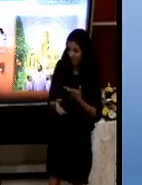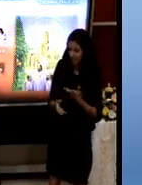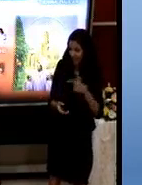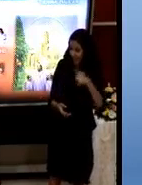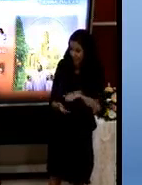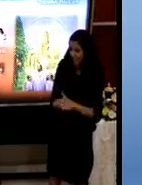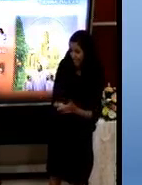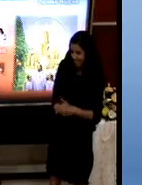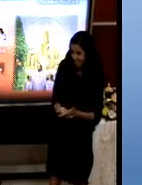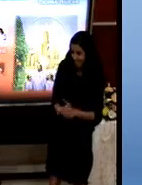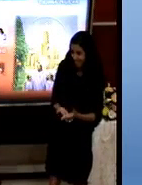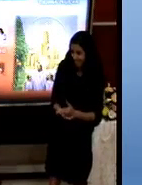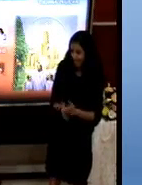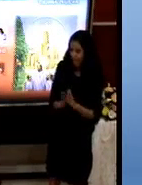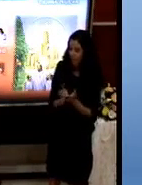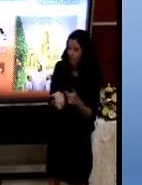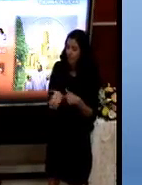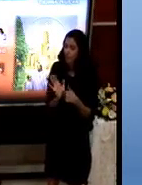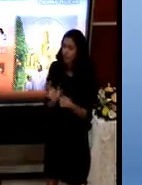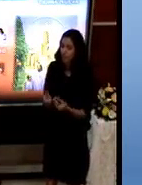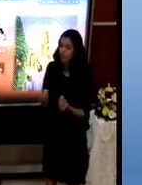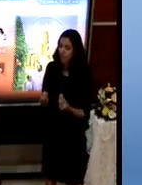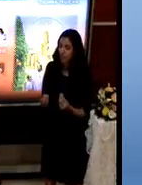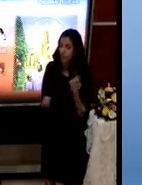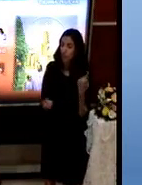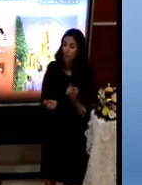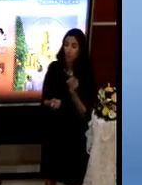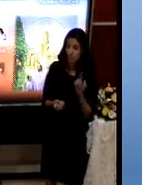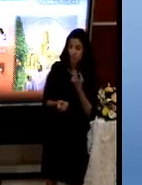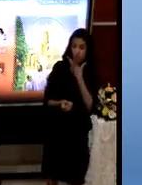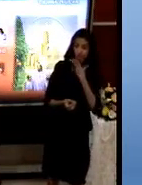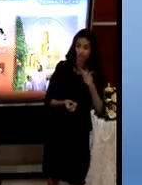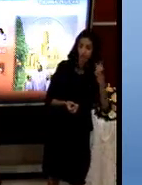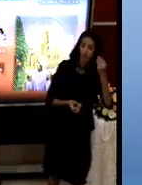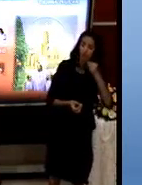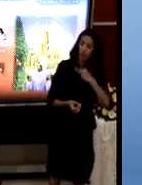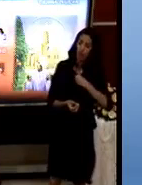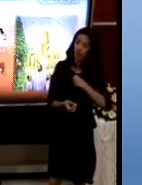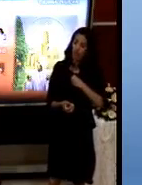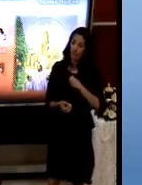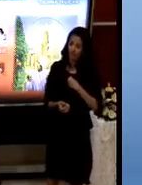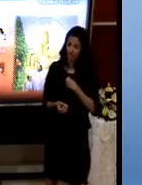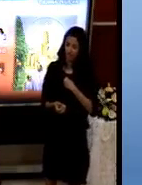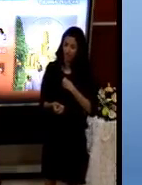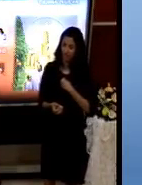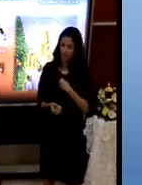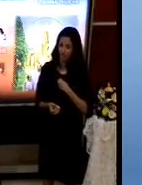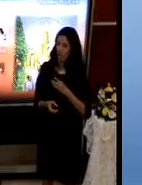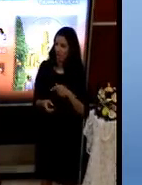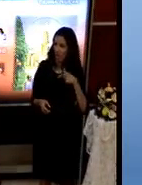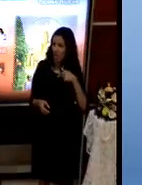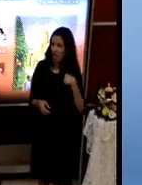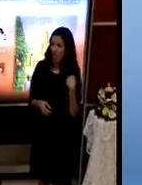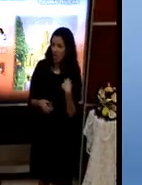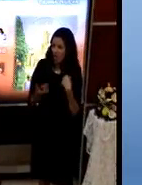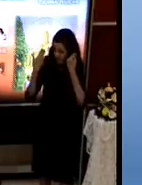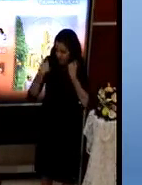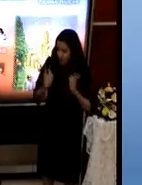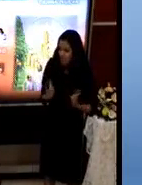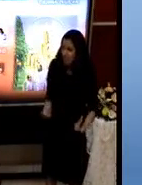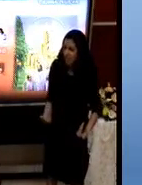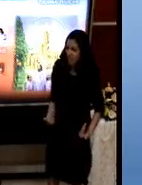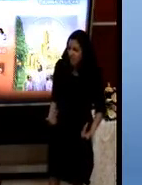a confiar en Dios. Que Él va a suplir mis necesidades físicas y aún mis